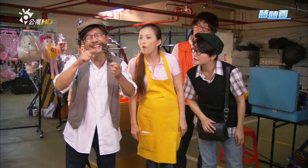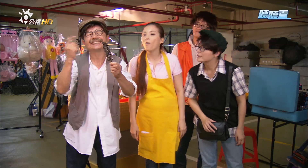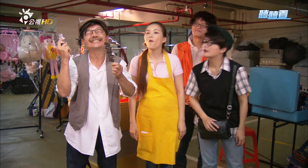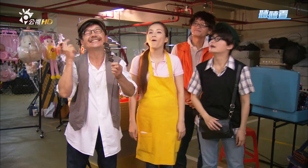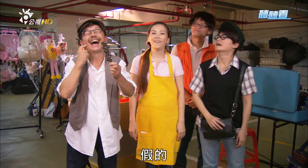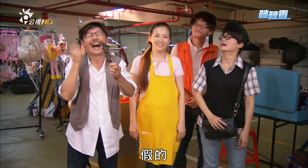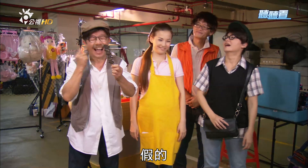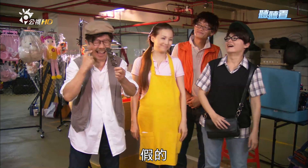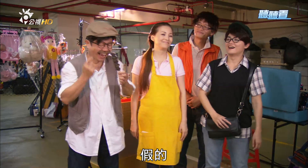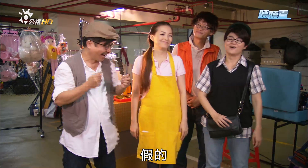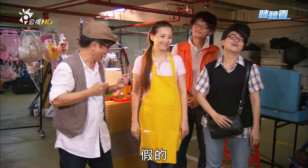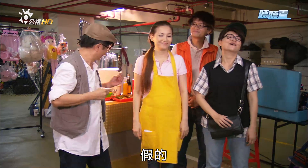嘿嘿，假的。